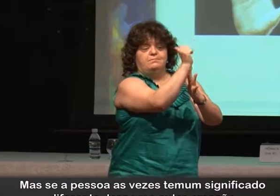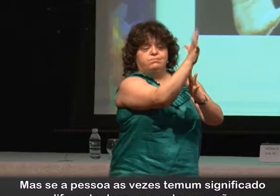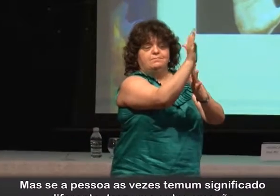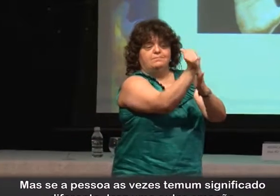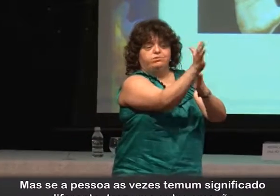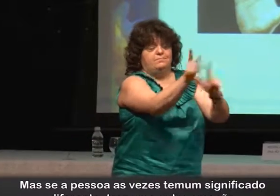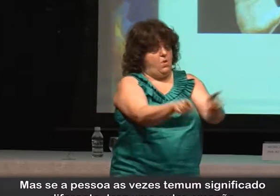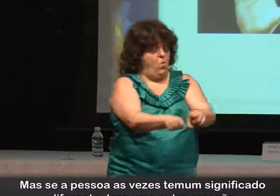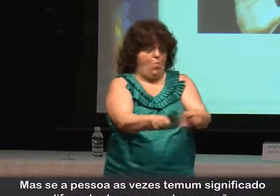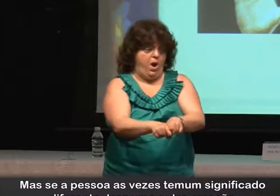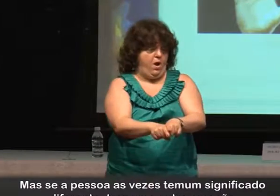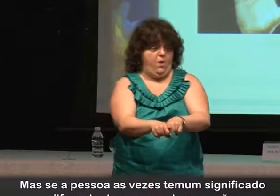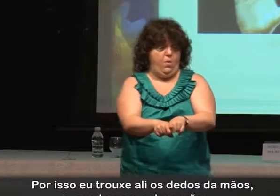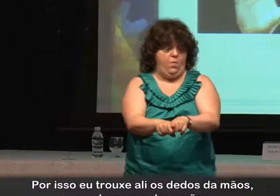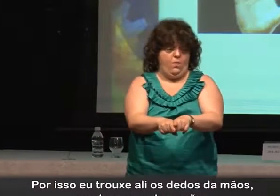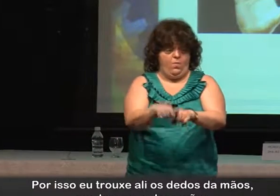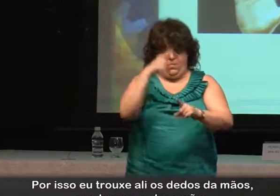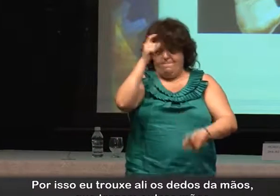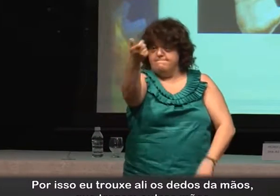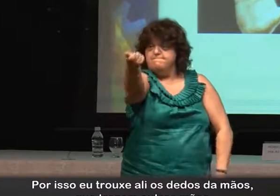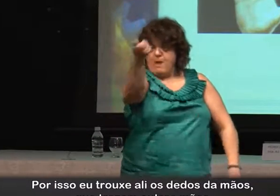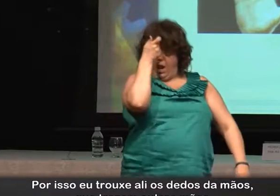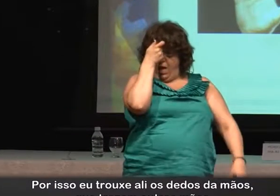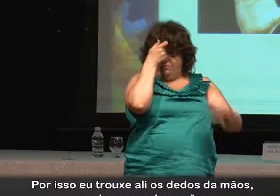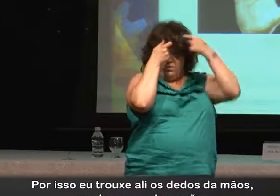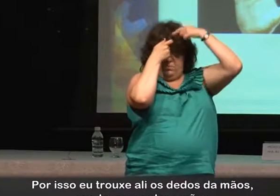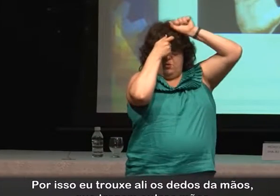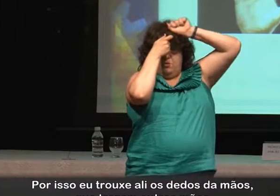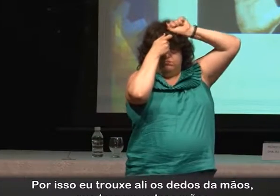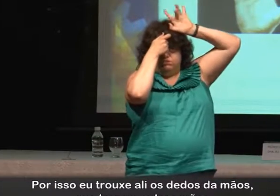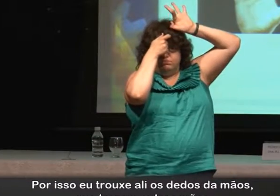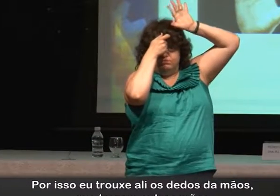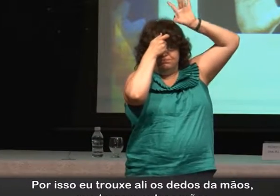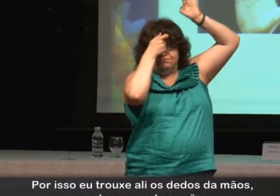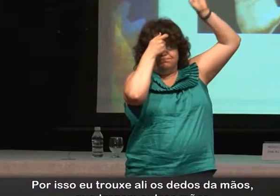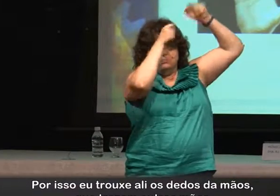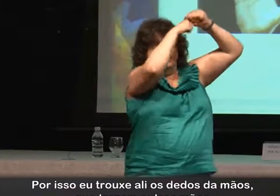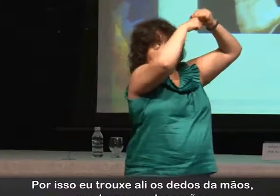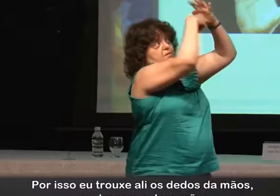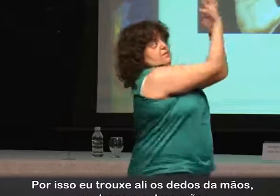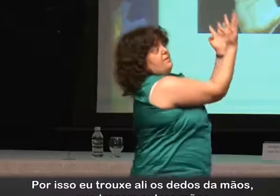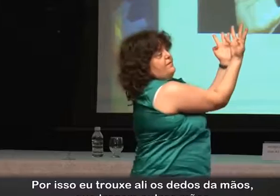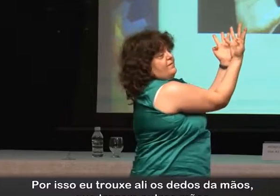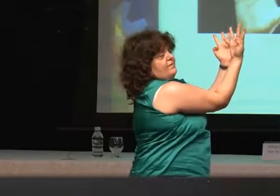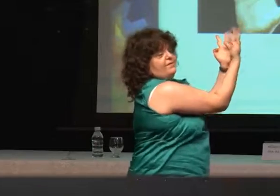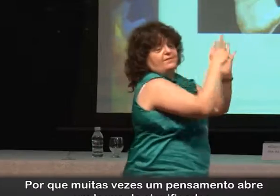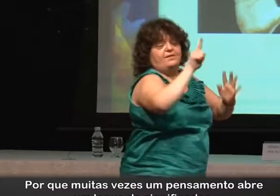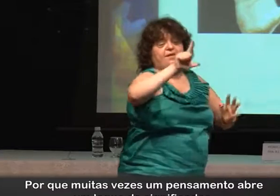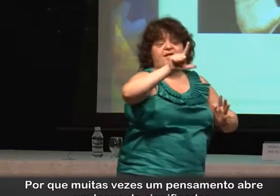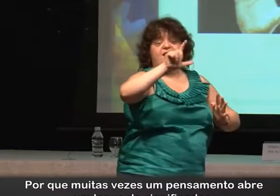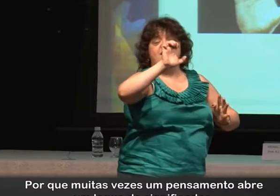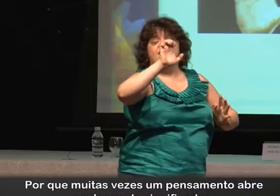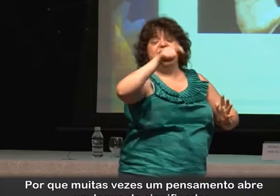traz uma outra emoção. Por isso eu trouxe ali os dedos da mão que trazem outras mãos, né? Porque muitas vezes